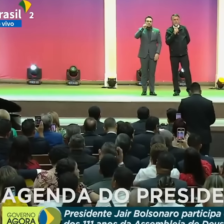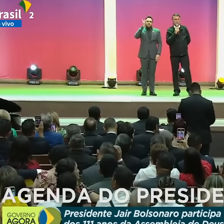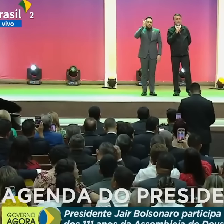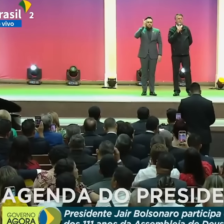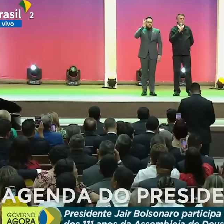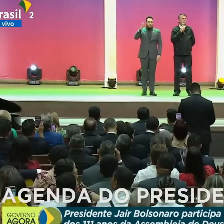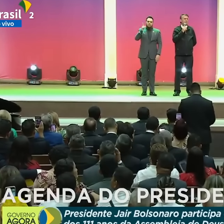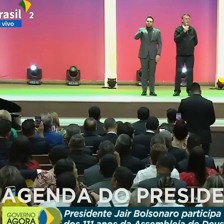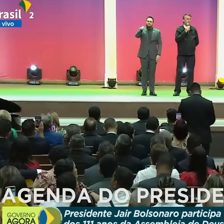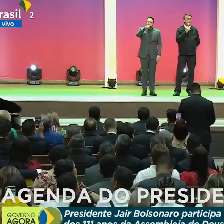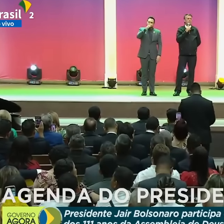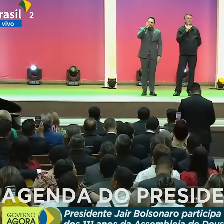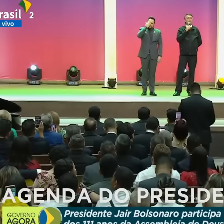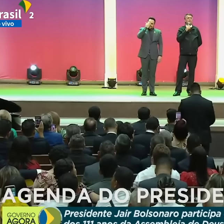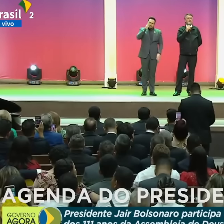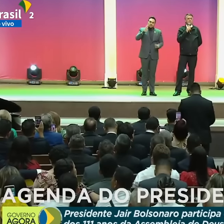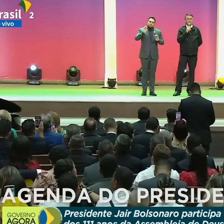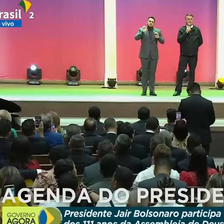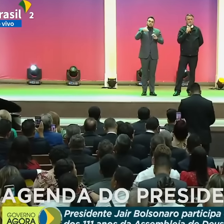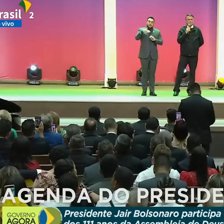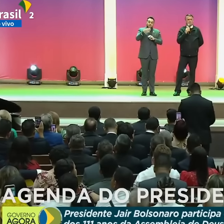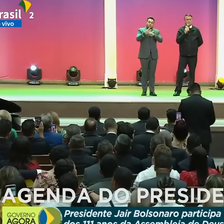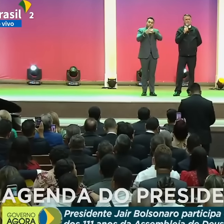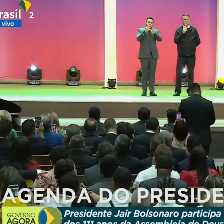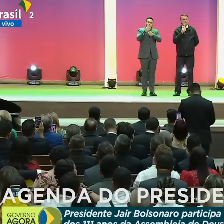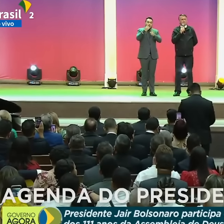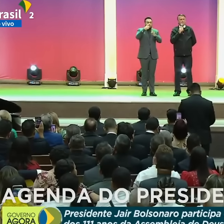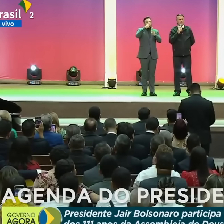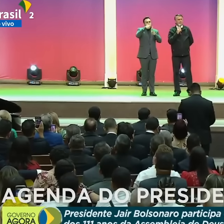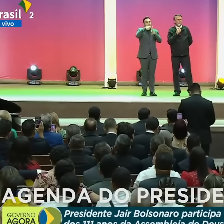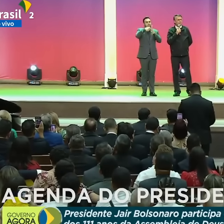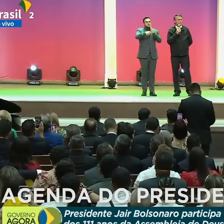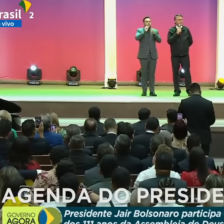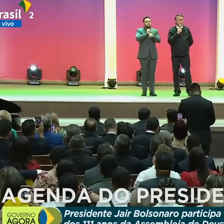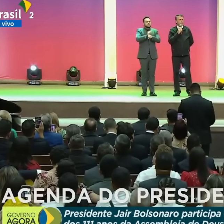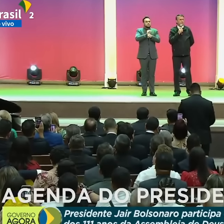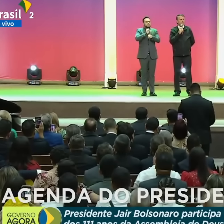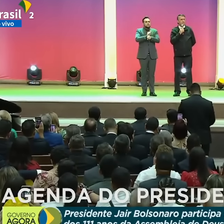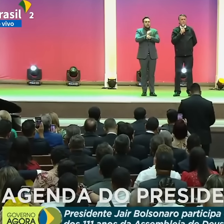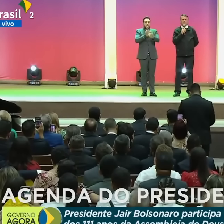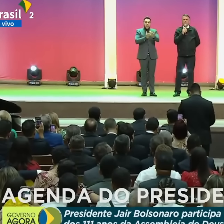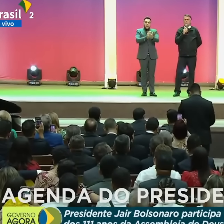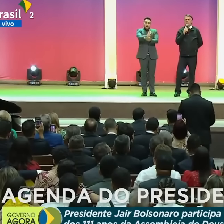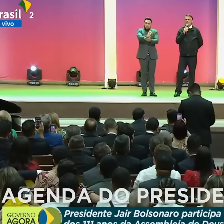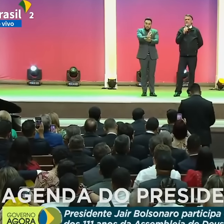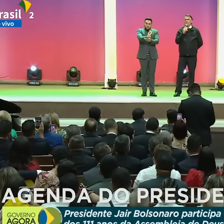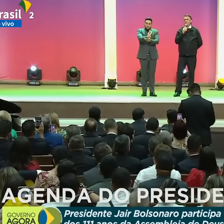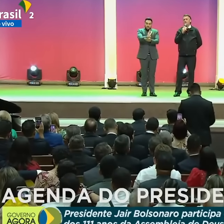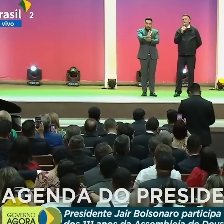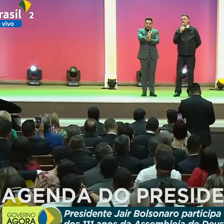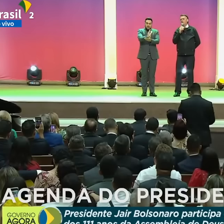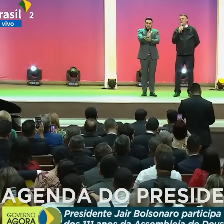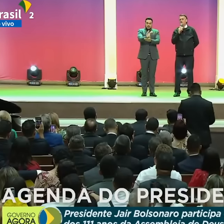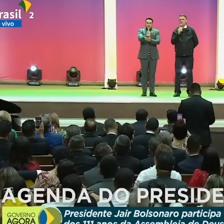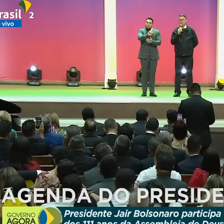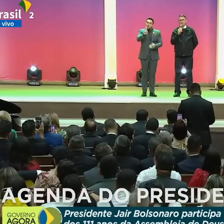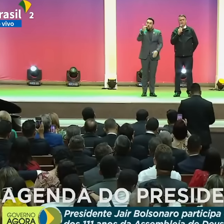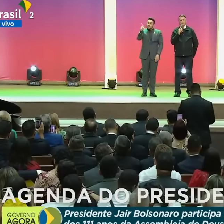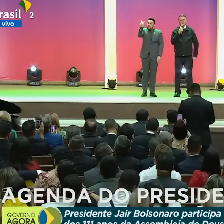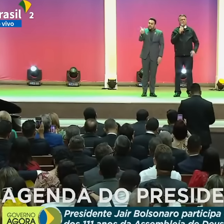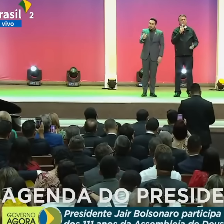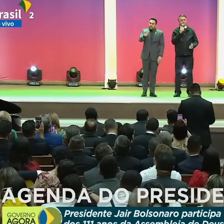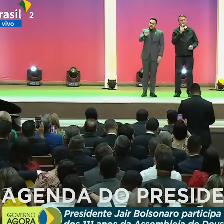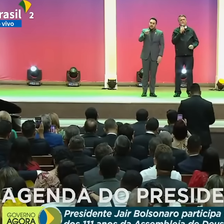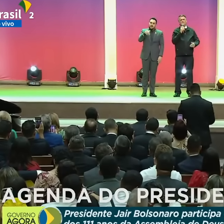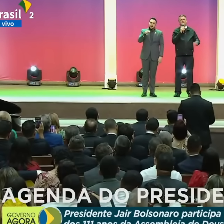senhor sabe muito bem que levou-se 4 meses para que a sabatina fosse realizada, porque, obviamente,